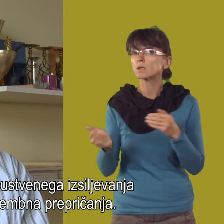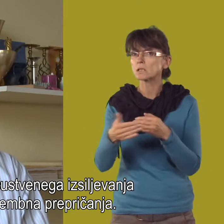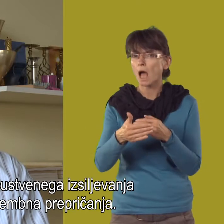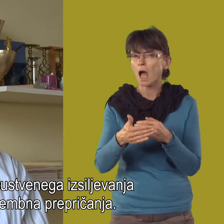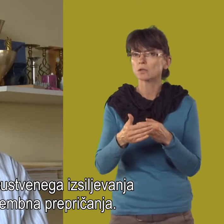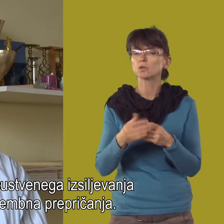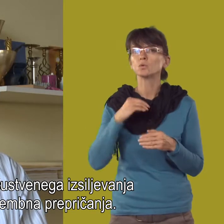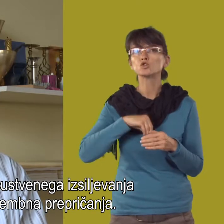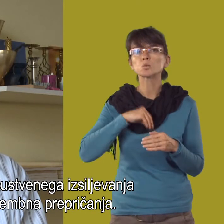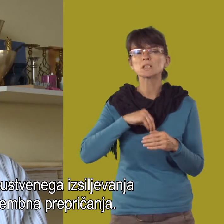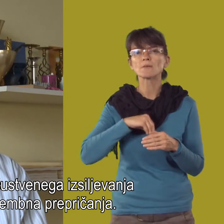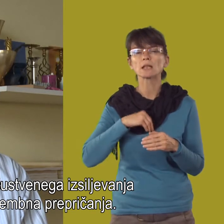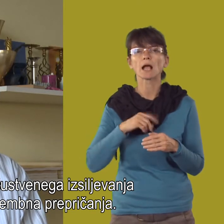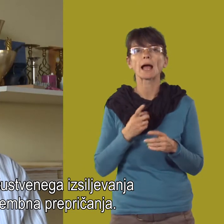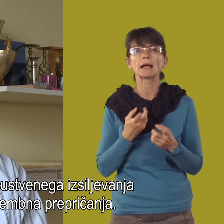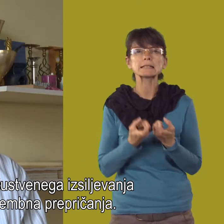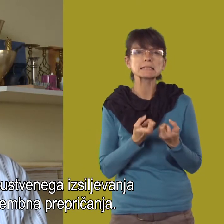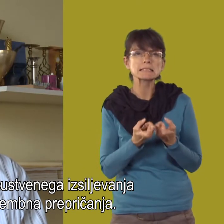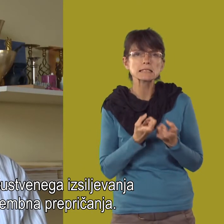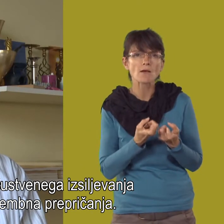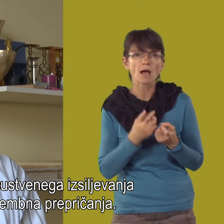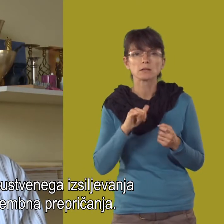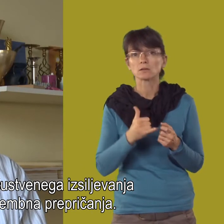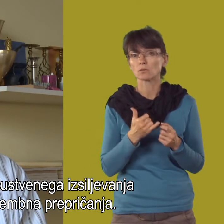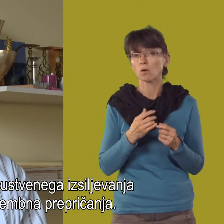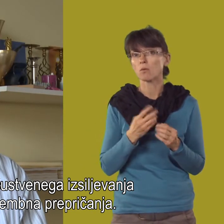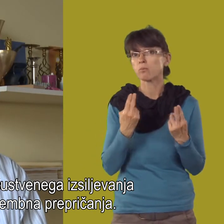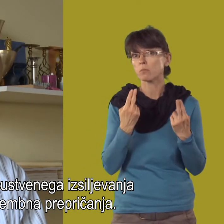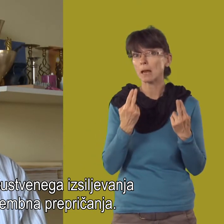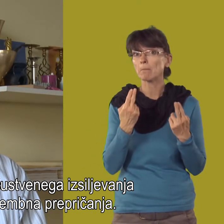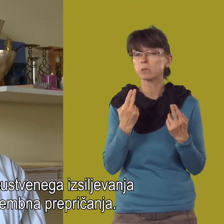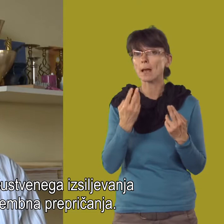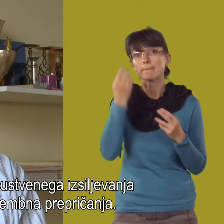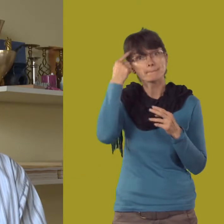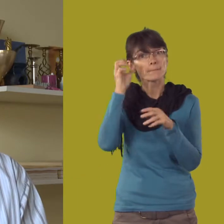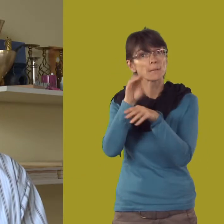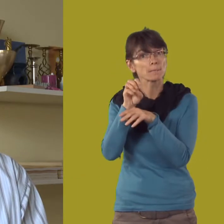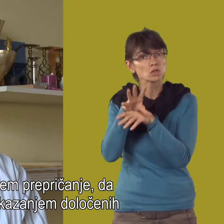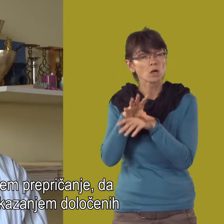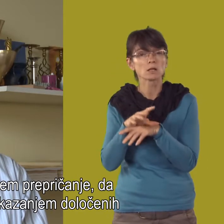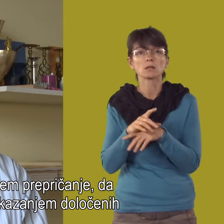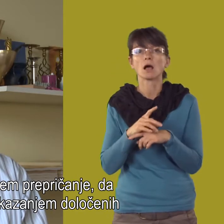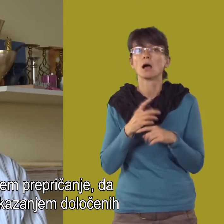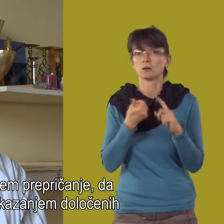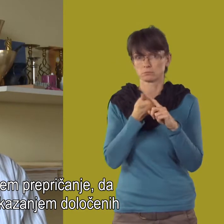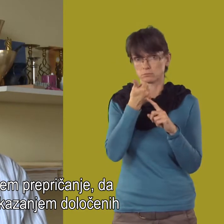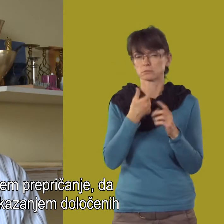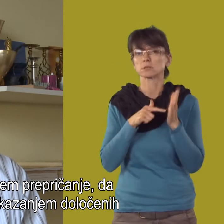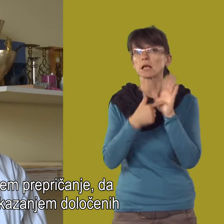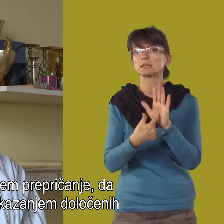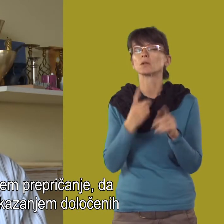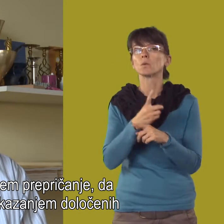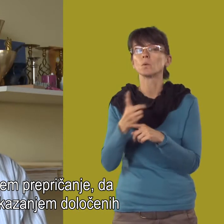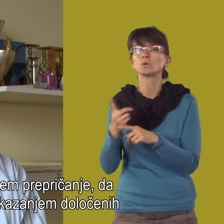Ja, v ozadju čustvenega izsiljevanja so pomembna prepričanja, predvsem prepričanje, da lahko